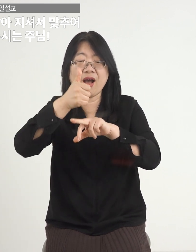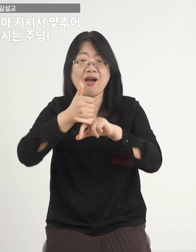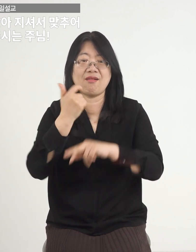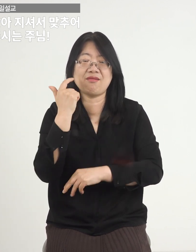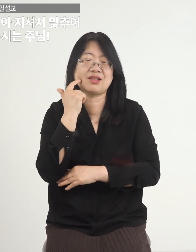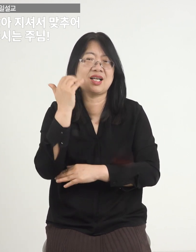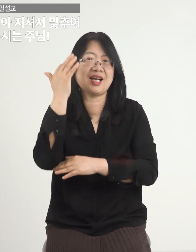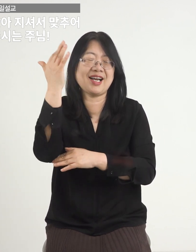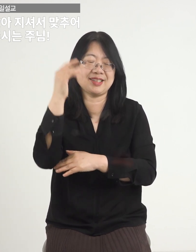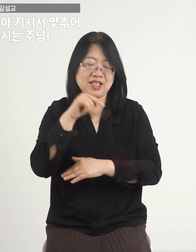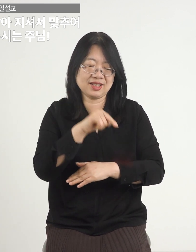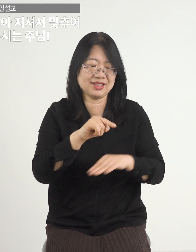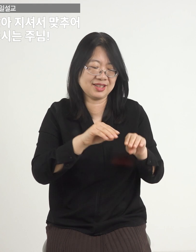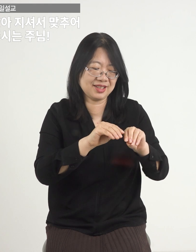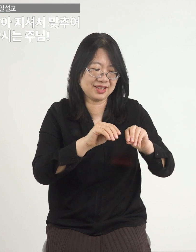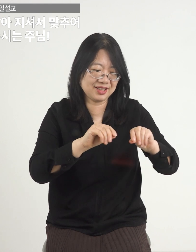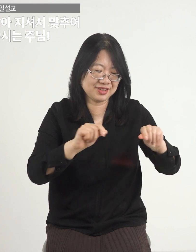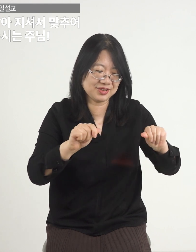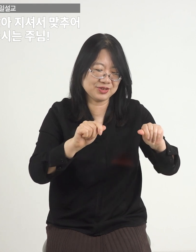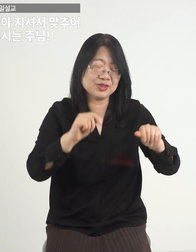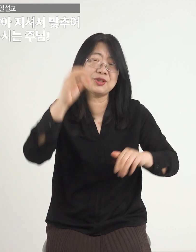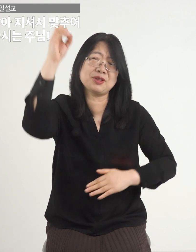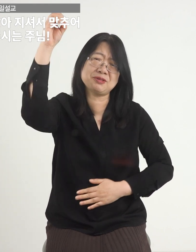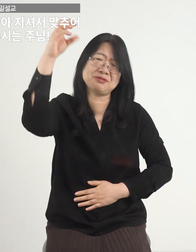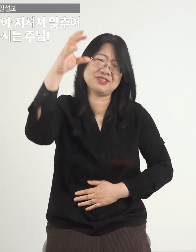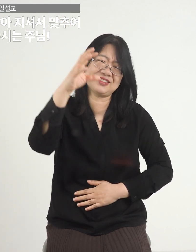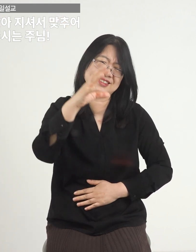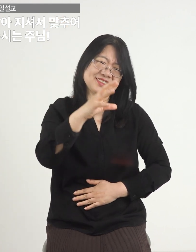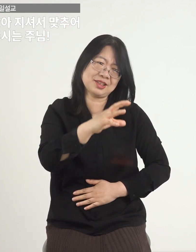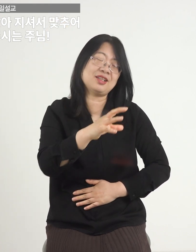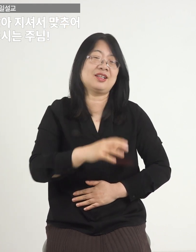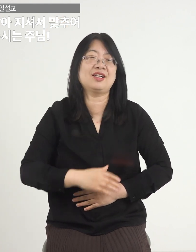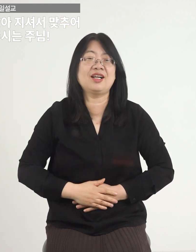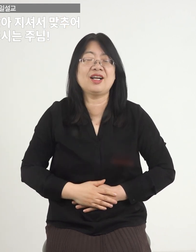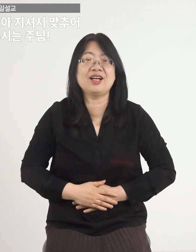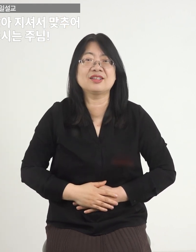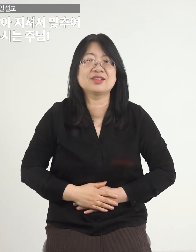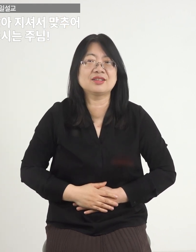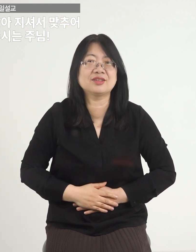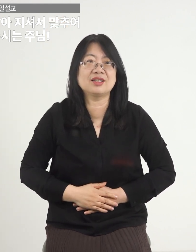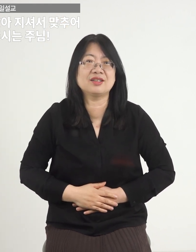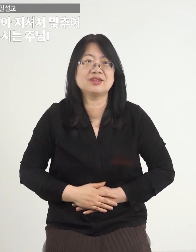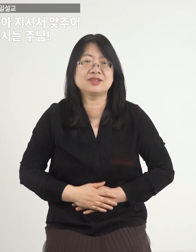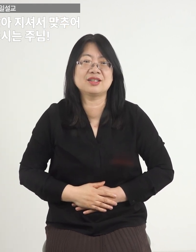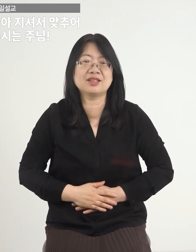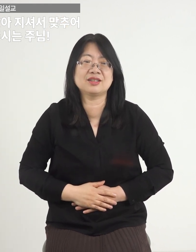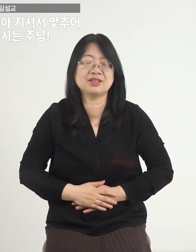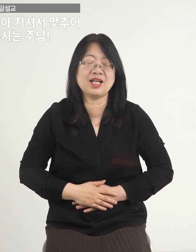땅을 비추네. 사단의